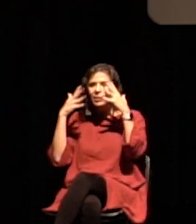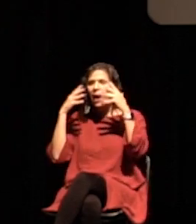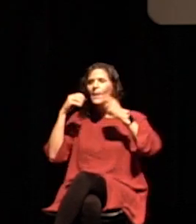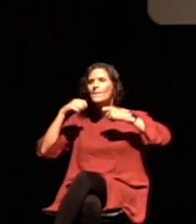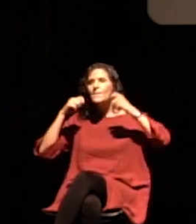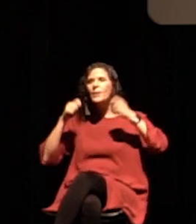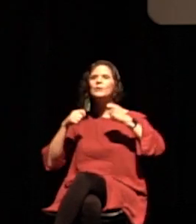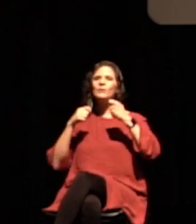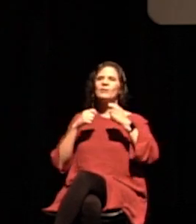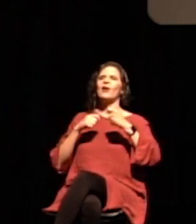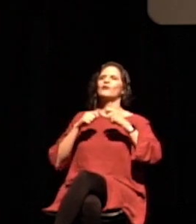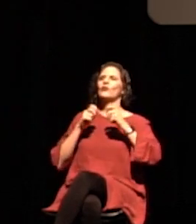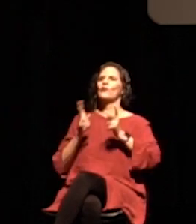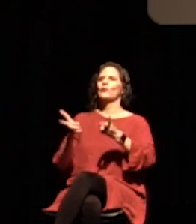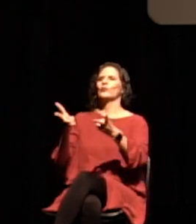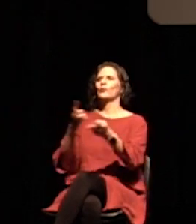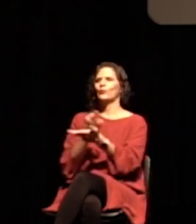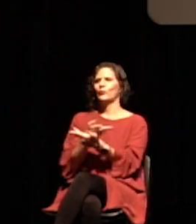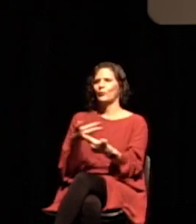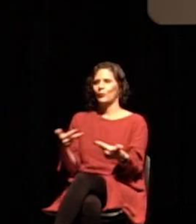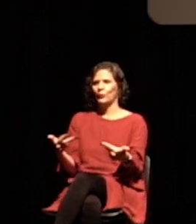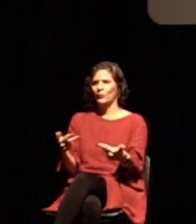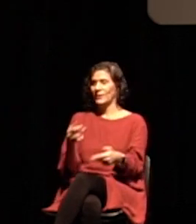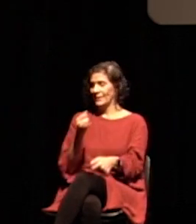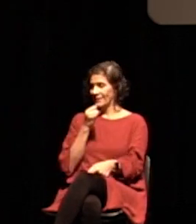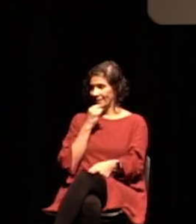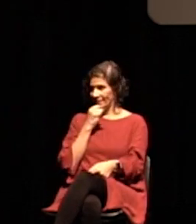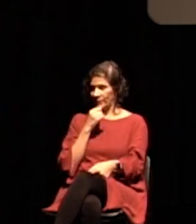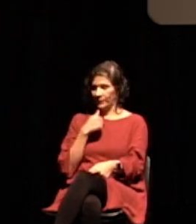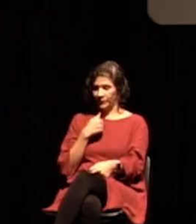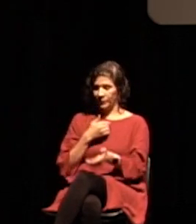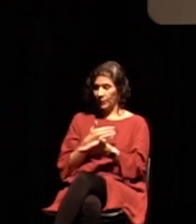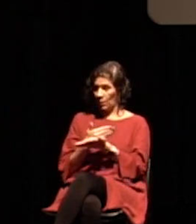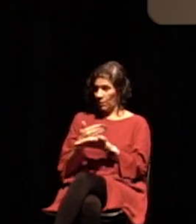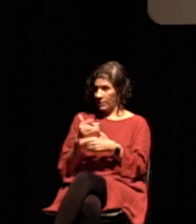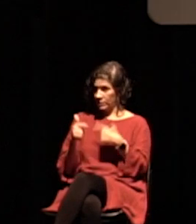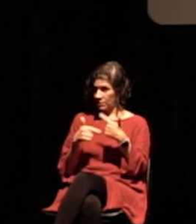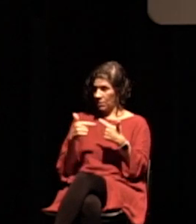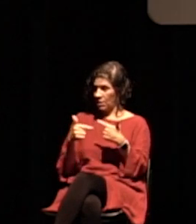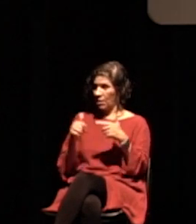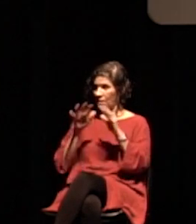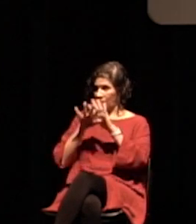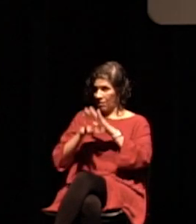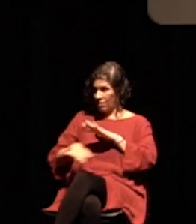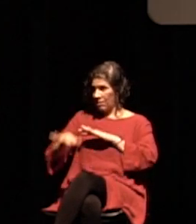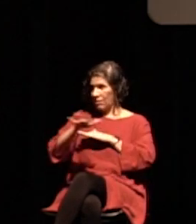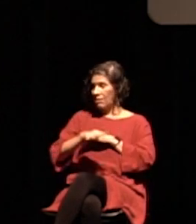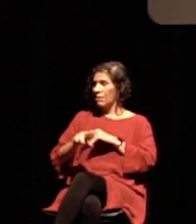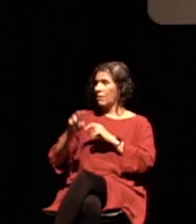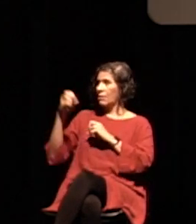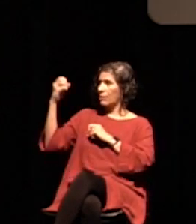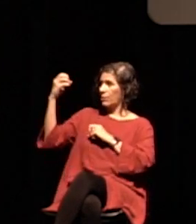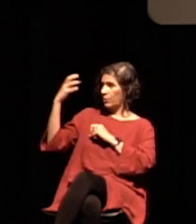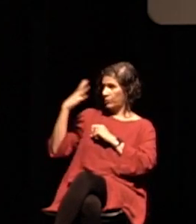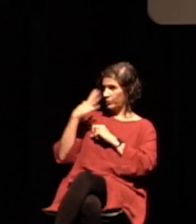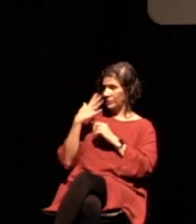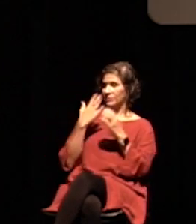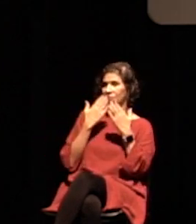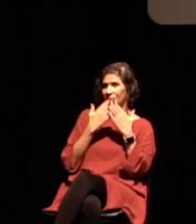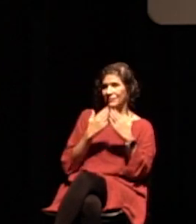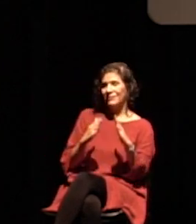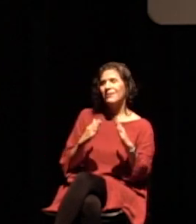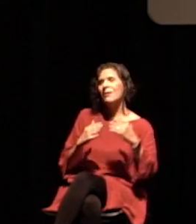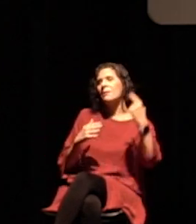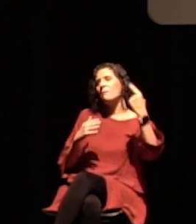das cores. Então, se eu começo a trabalhar com a luz nas primeiras filmagens, que eu